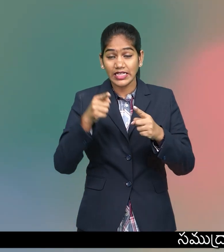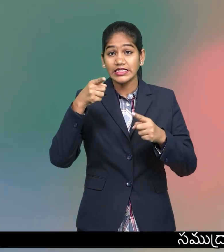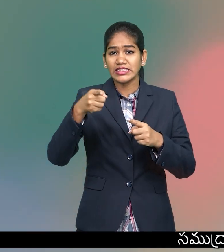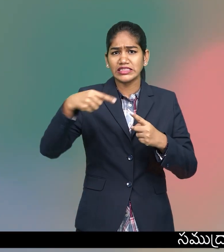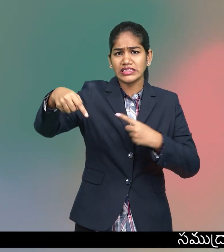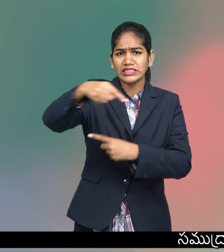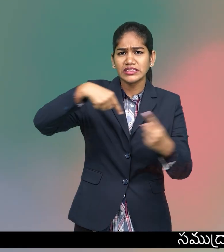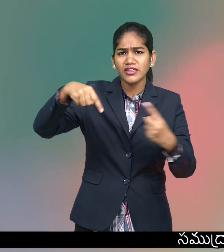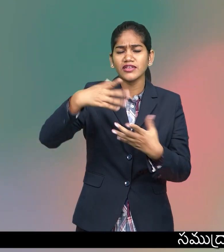సముద్రాల చుట్టూ ఉంది.